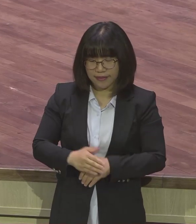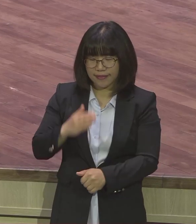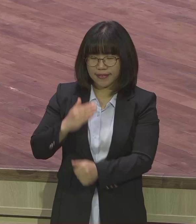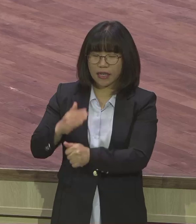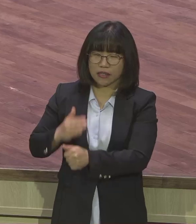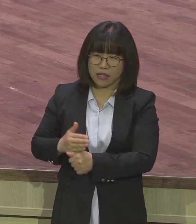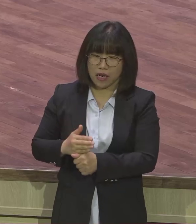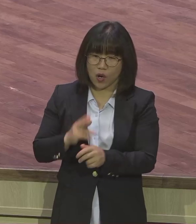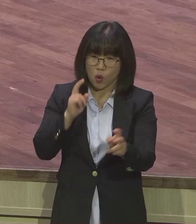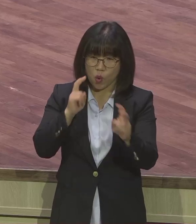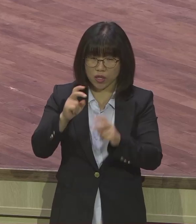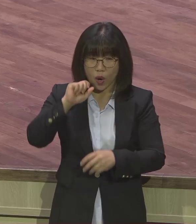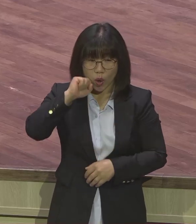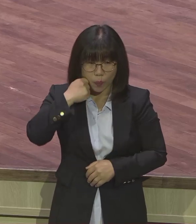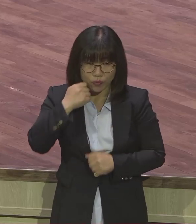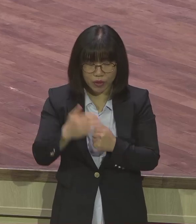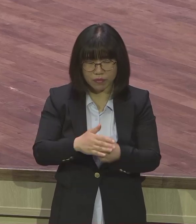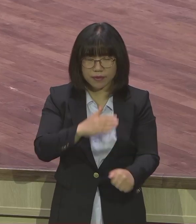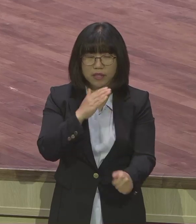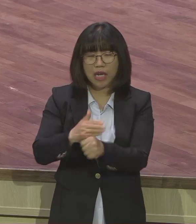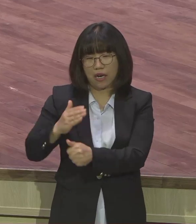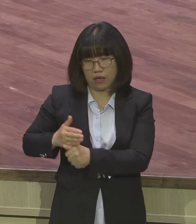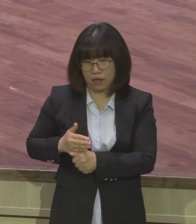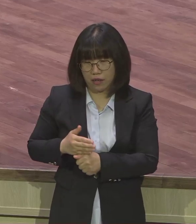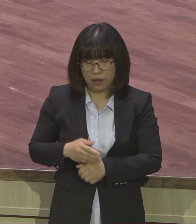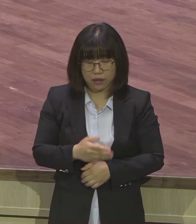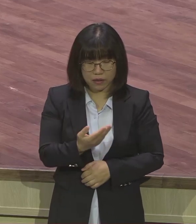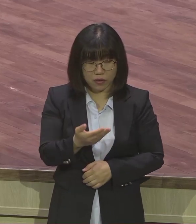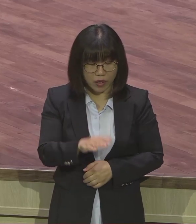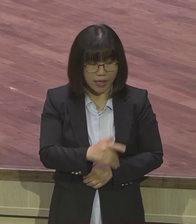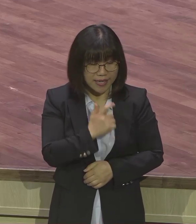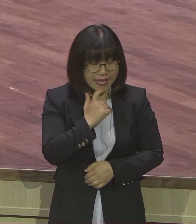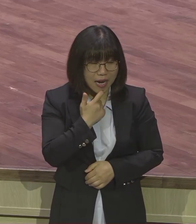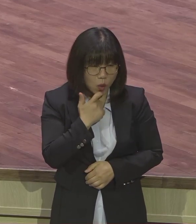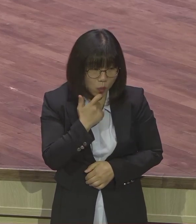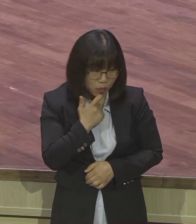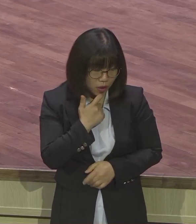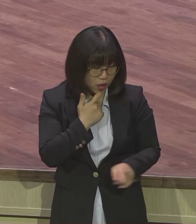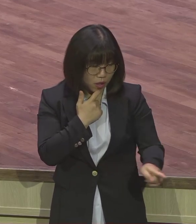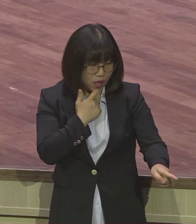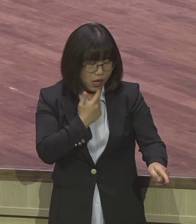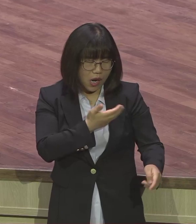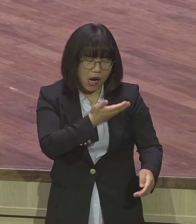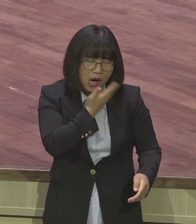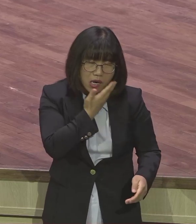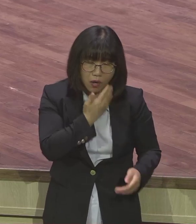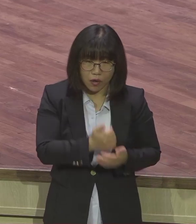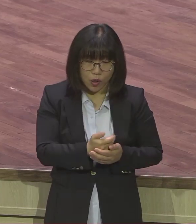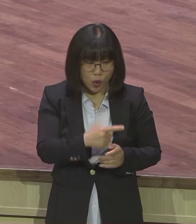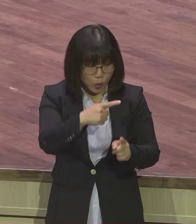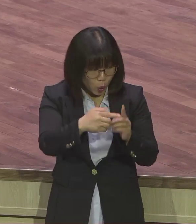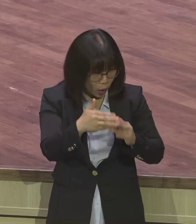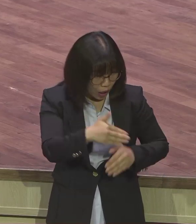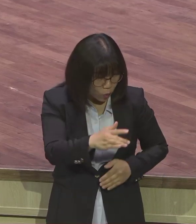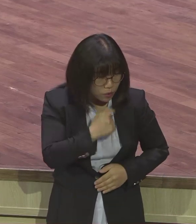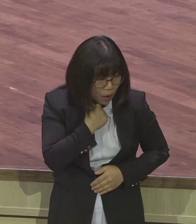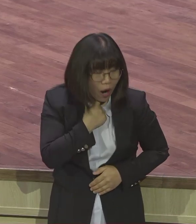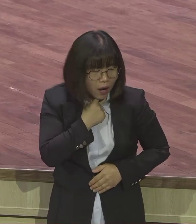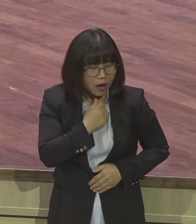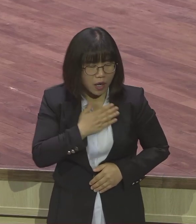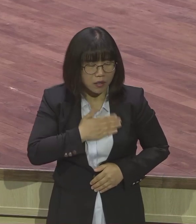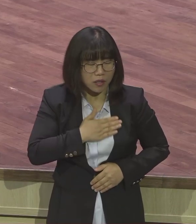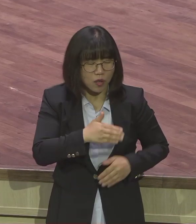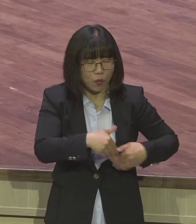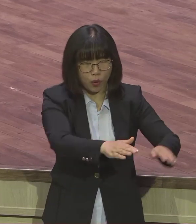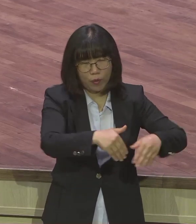야곱 보세요. 그렇습니까? 놔주질 않아요. 놔주질 않아요. 교회 간다면 그 교회 간다 할